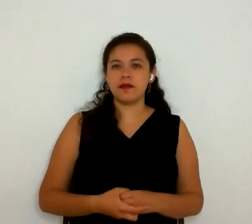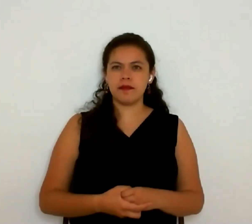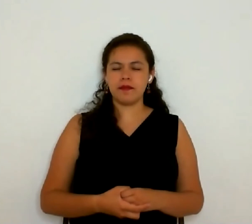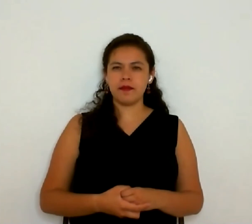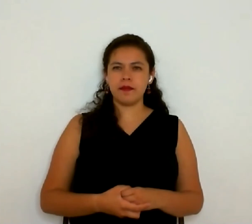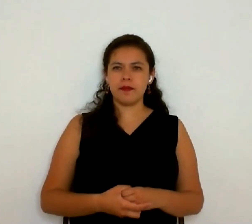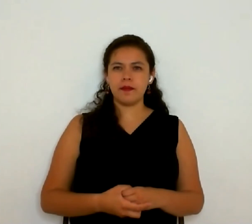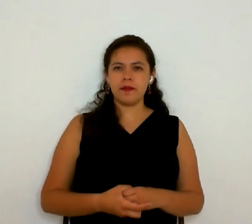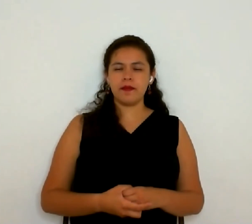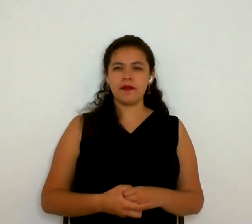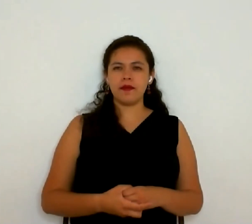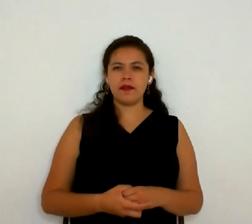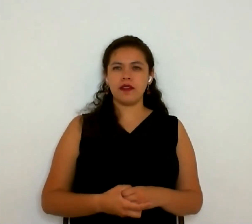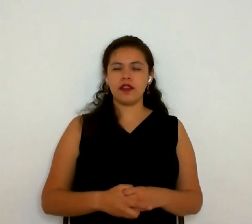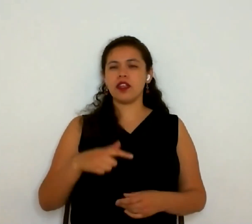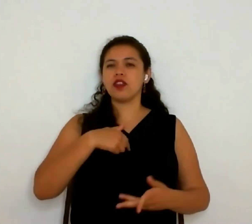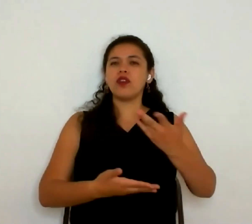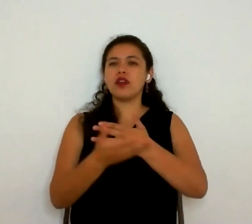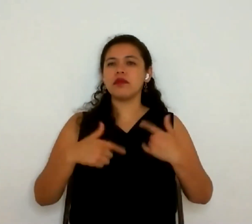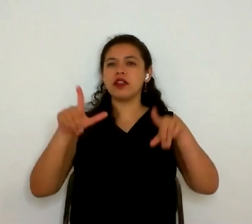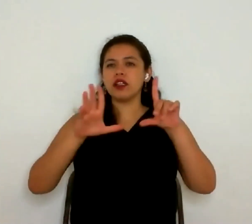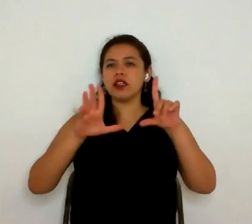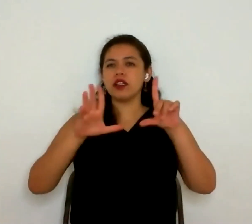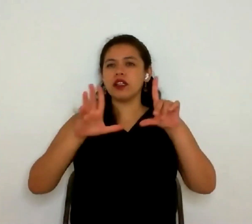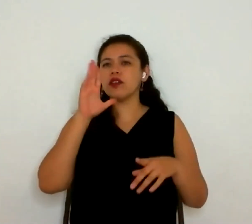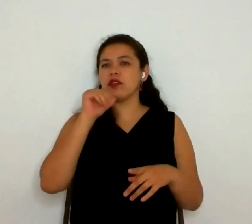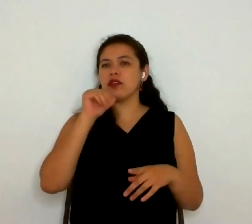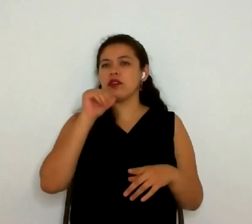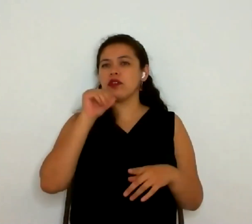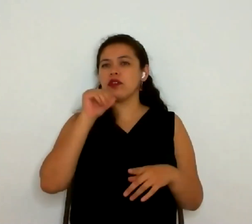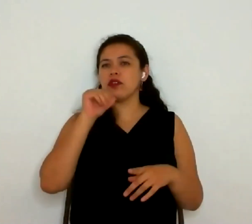no no lo puedes compartir para que no veamos no lo tienes en